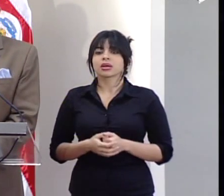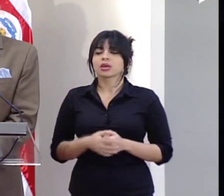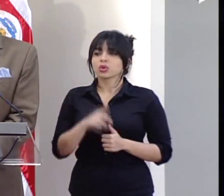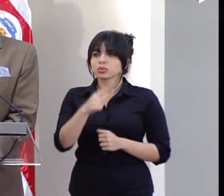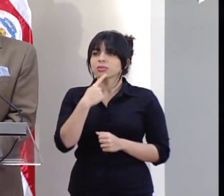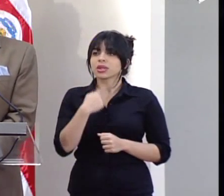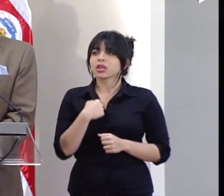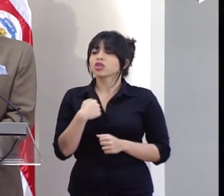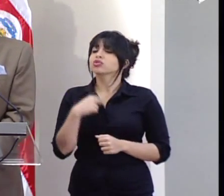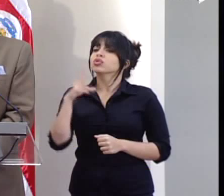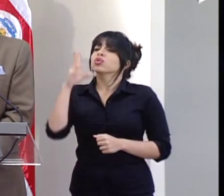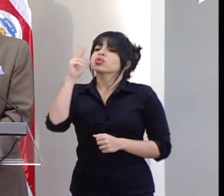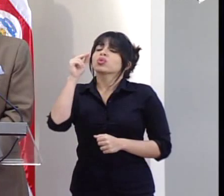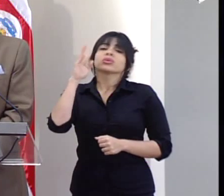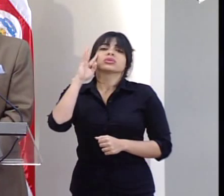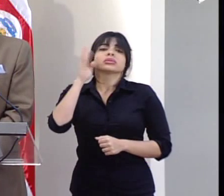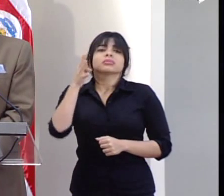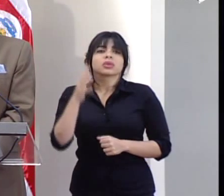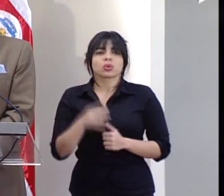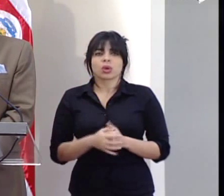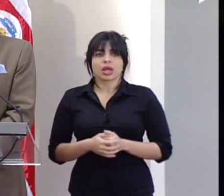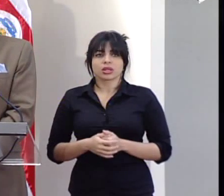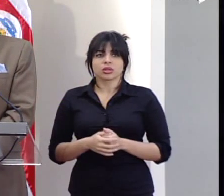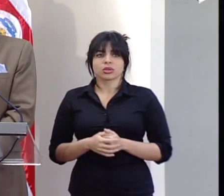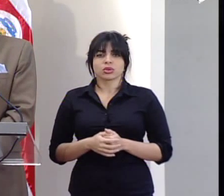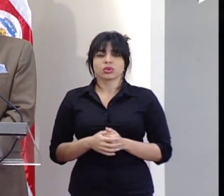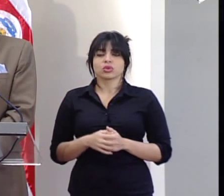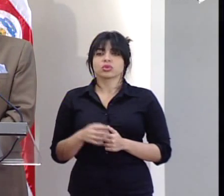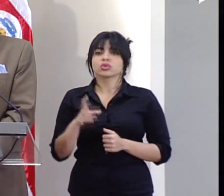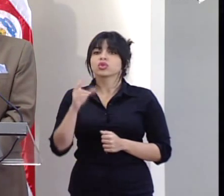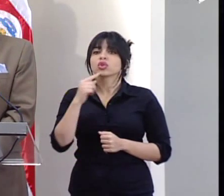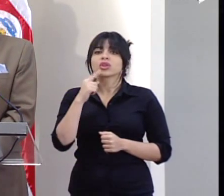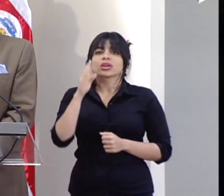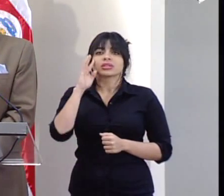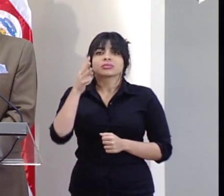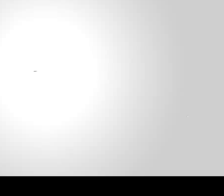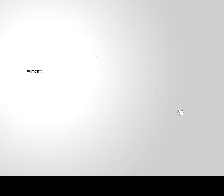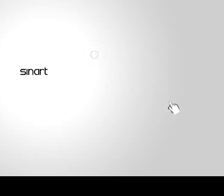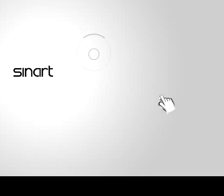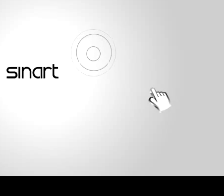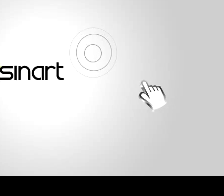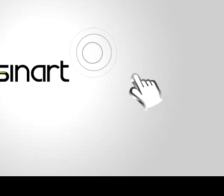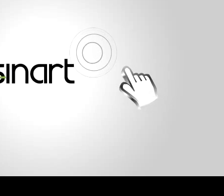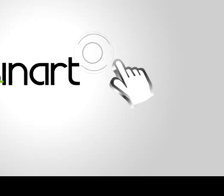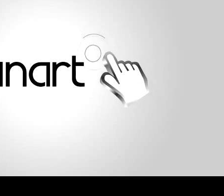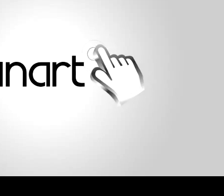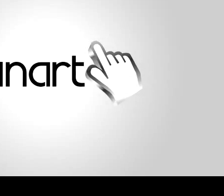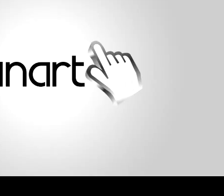mencionó. No, yo no estoy especulando, no digo que son especulaciones, es que